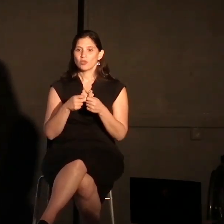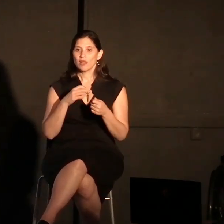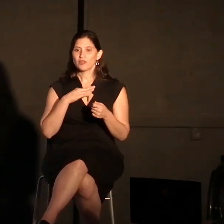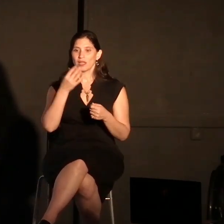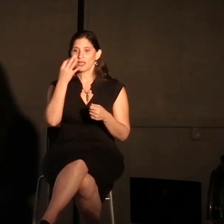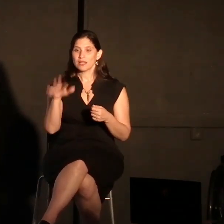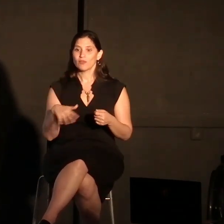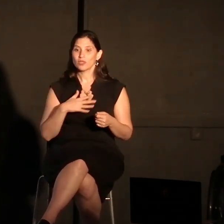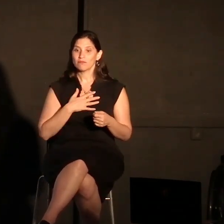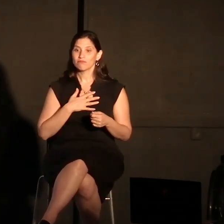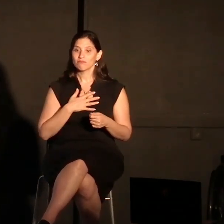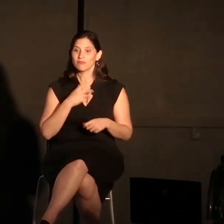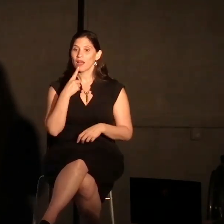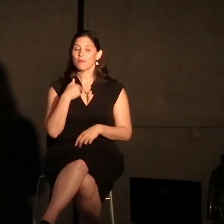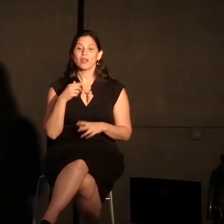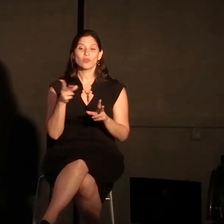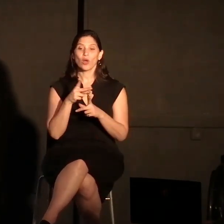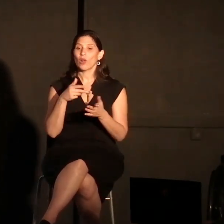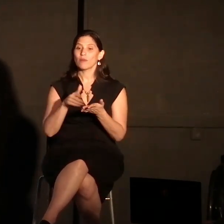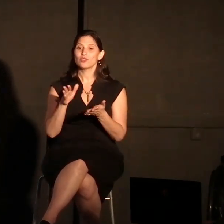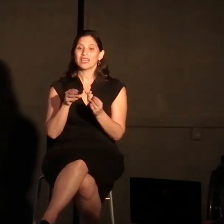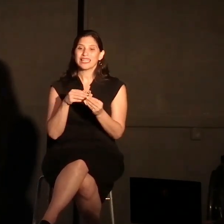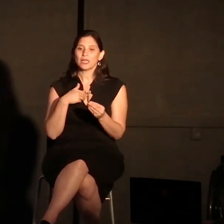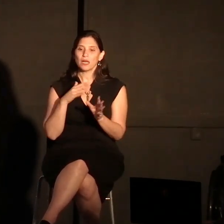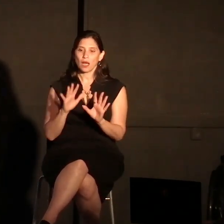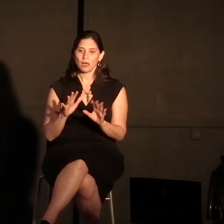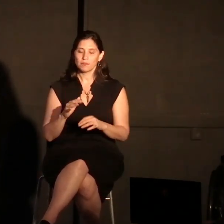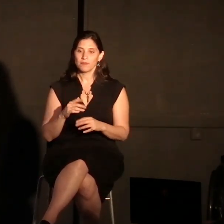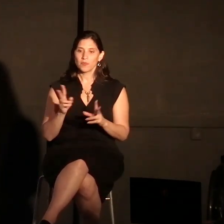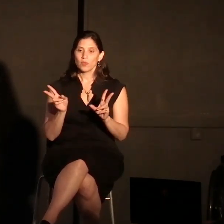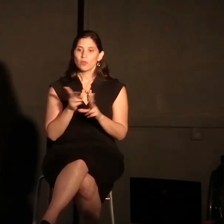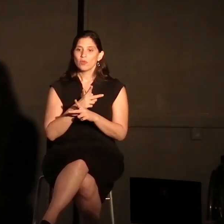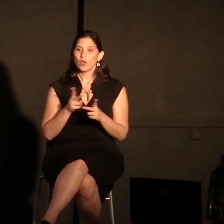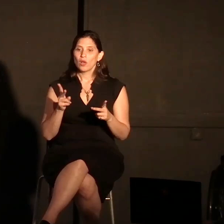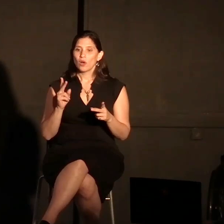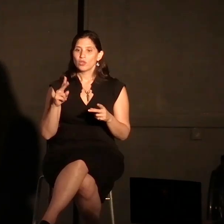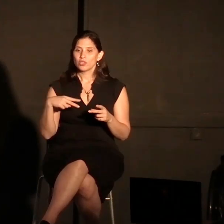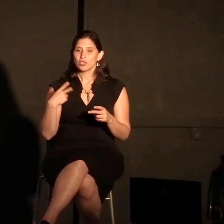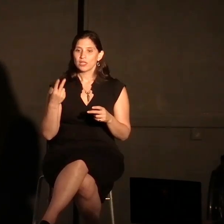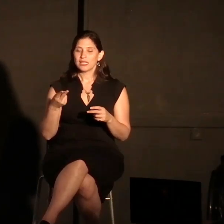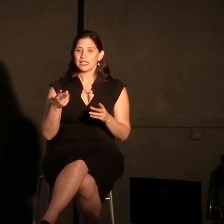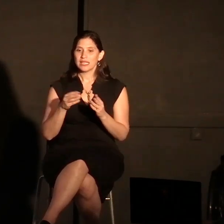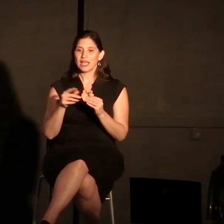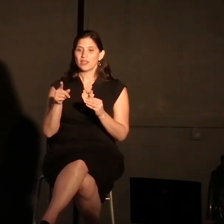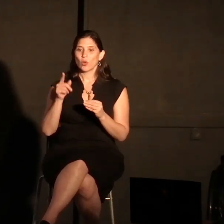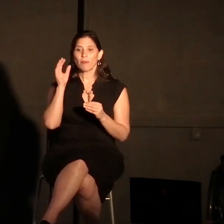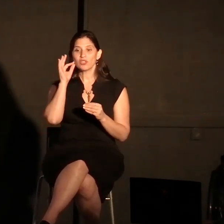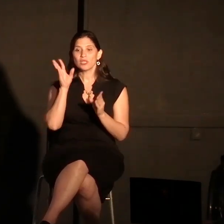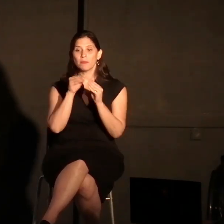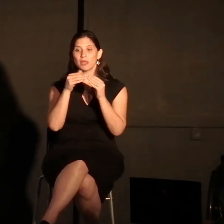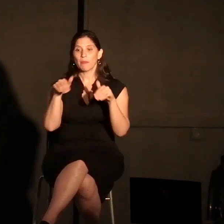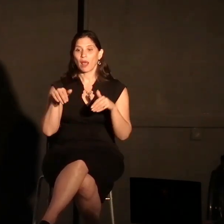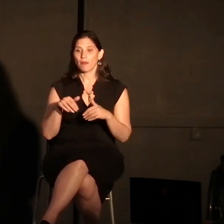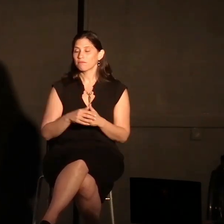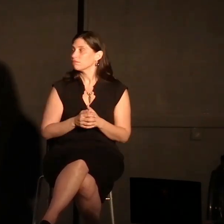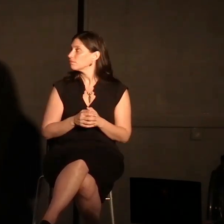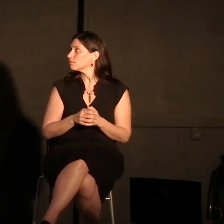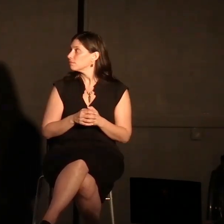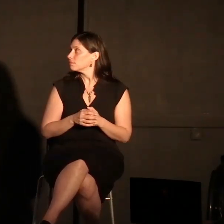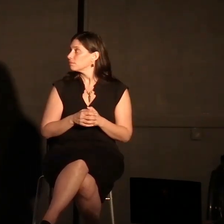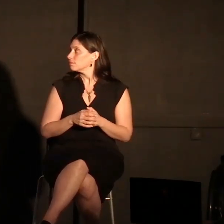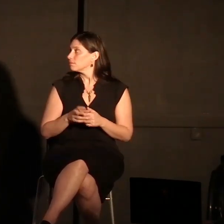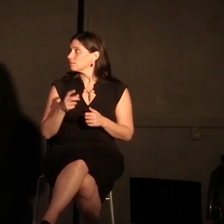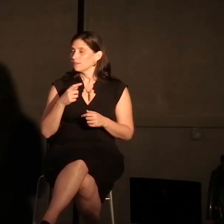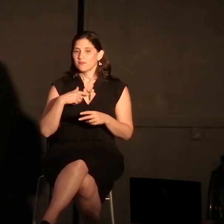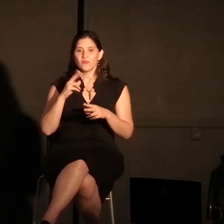עזב אותי אמר לי שהוא לא יכול להמשיך איתי ככה הוא לא יכול שיהיה תהיה איתו מישהיא מגבלה ואני